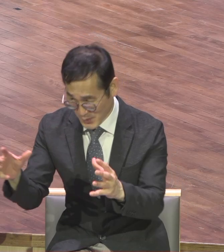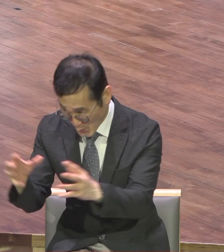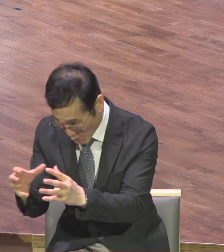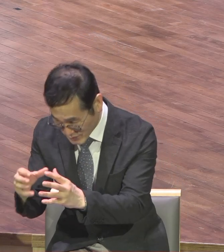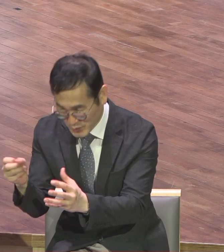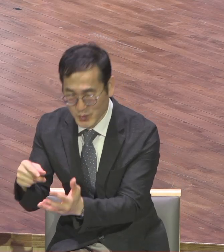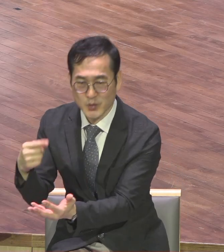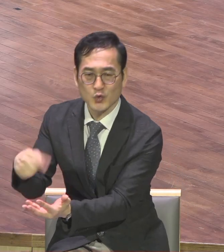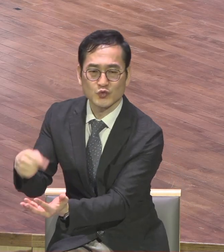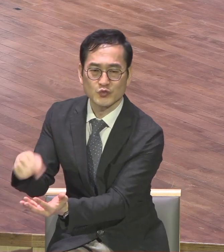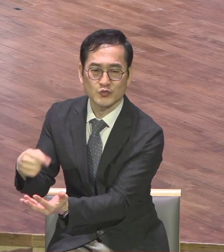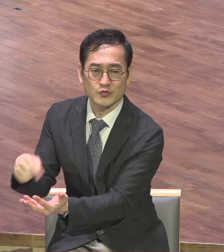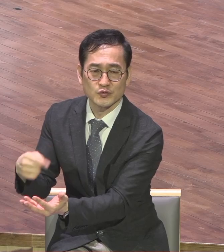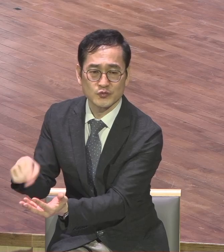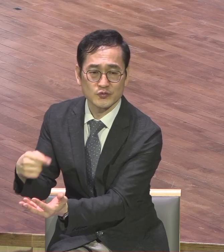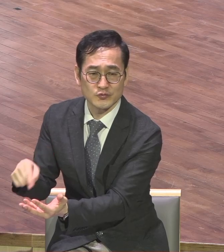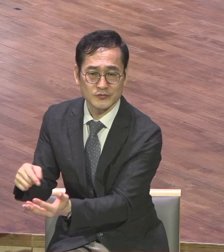아니에요.